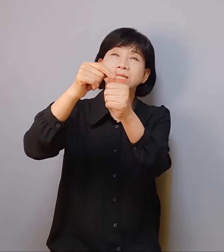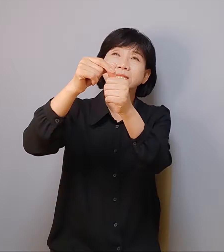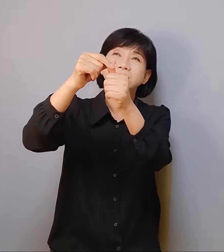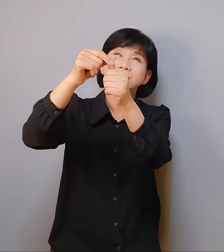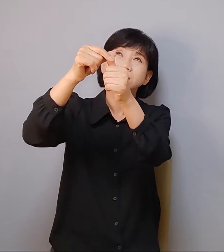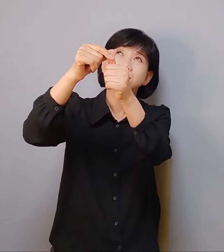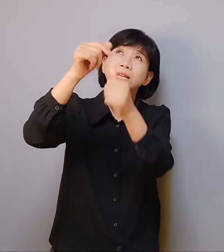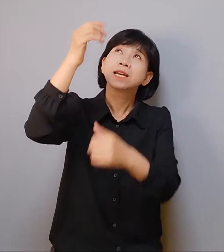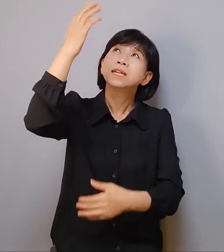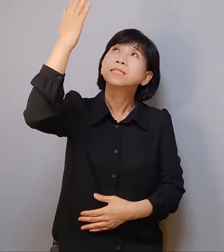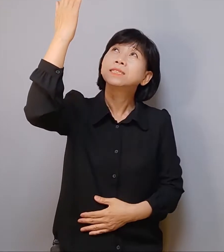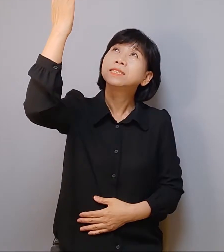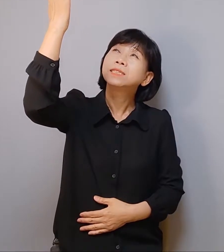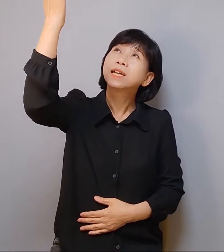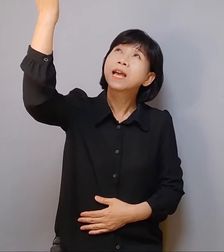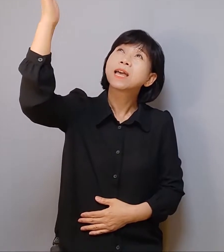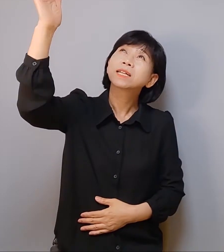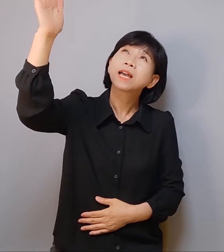구원이